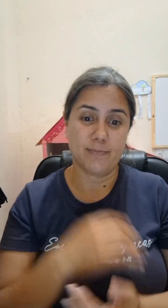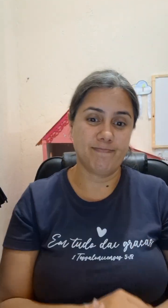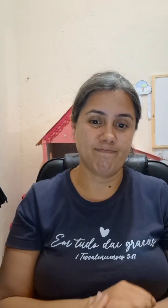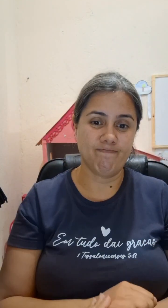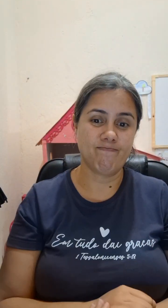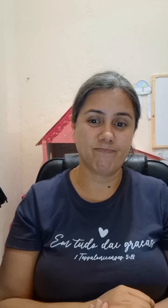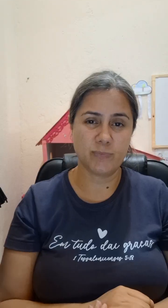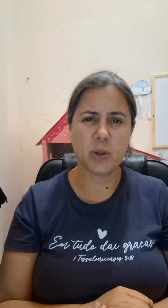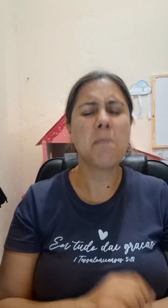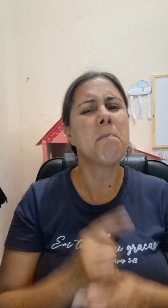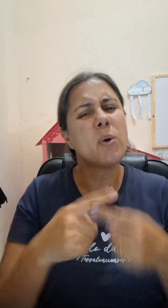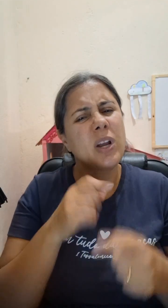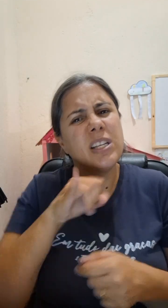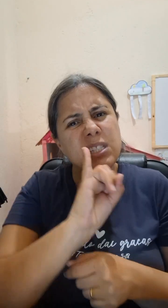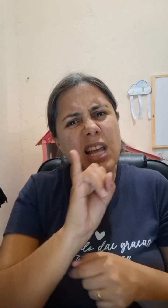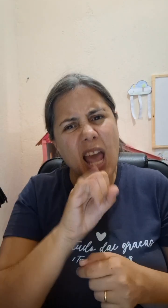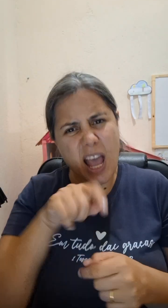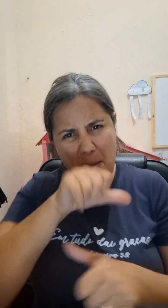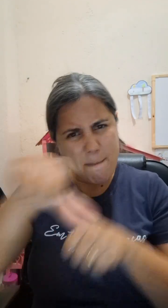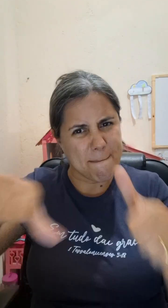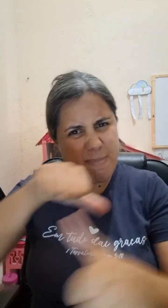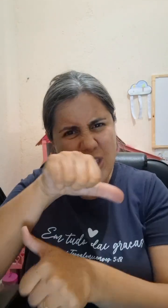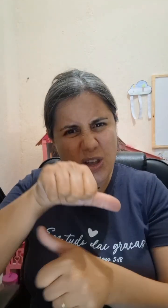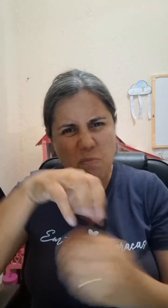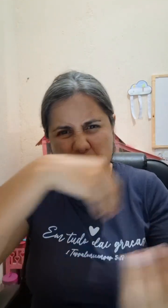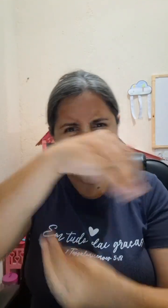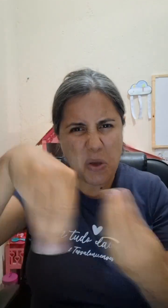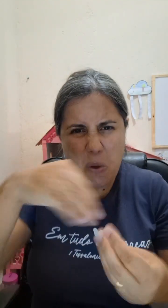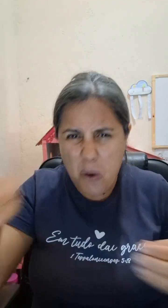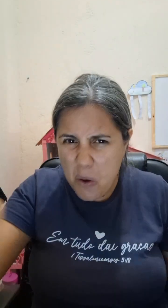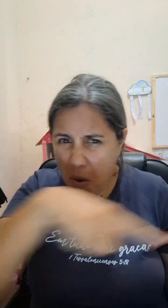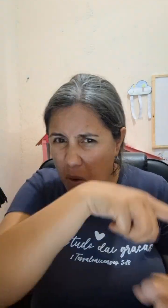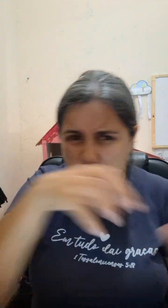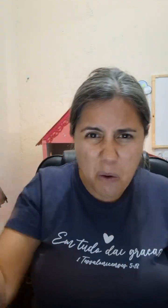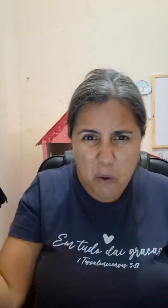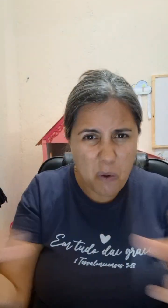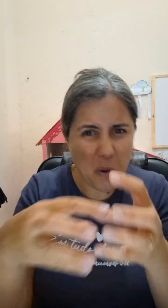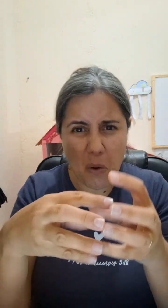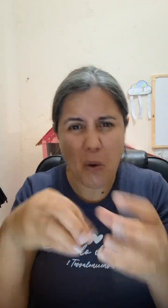outros povos, com outro grupo de pessoas, não podiam. Porque se eles se